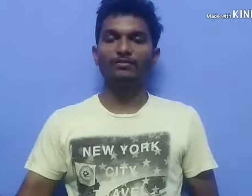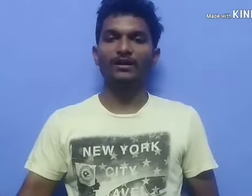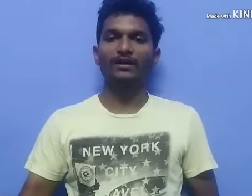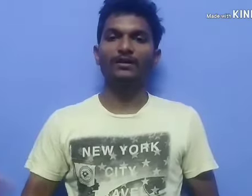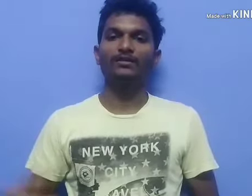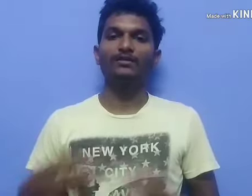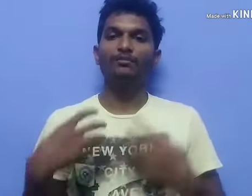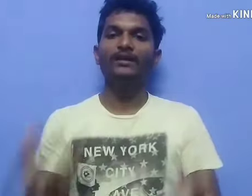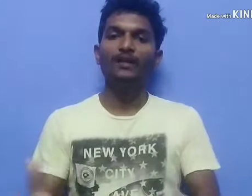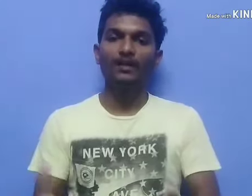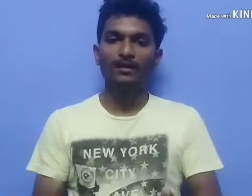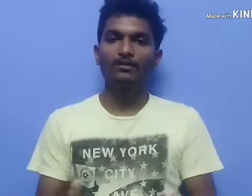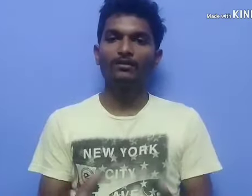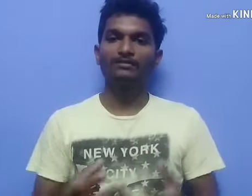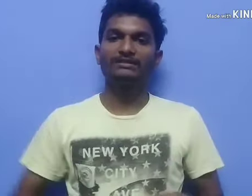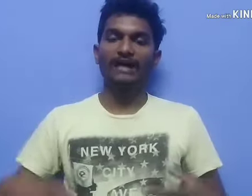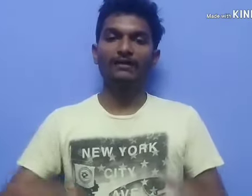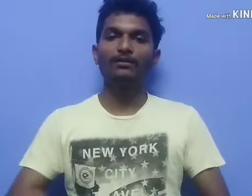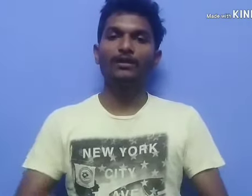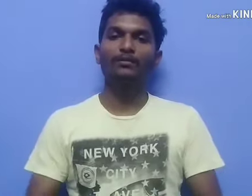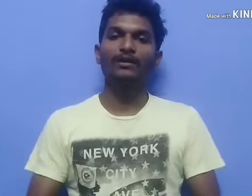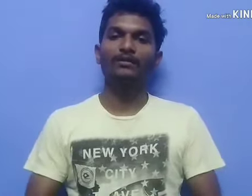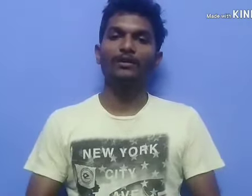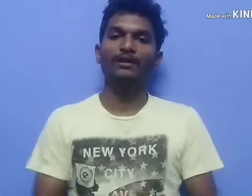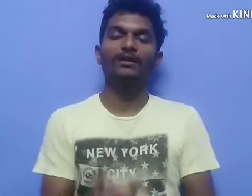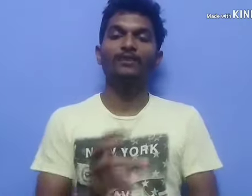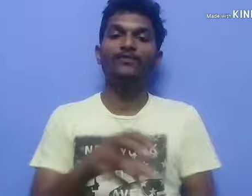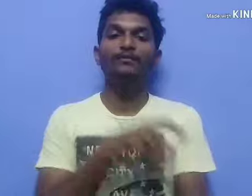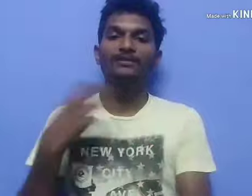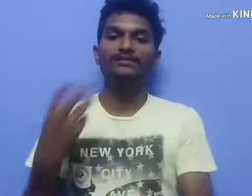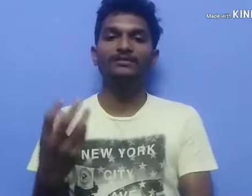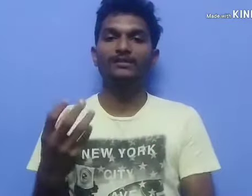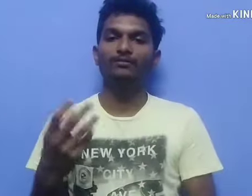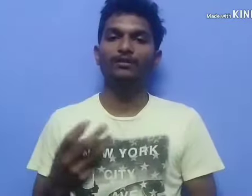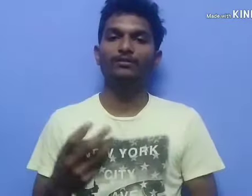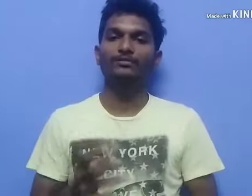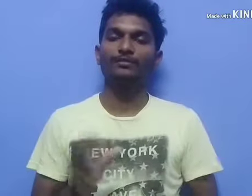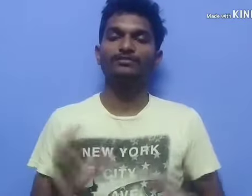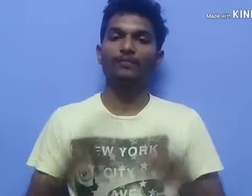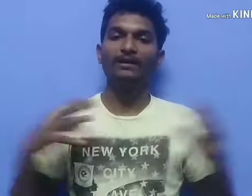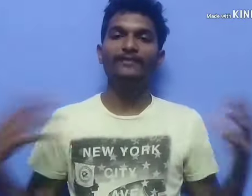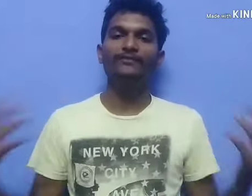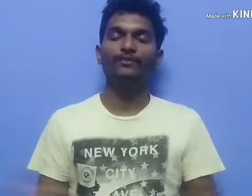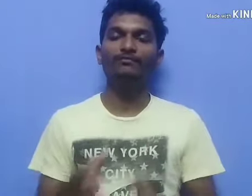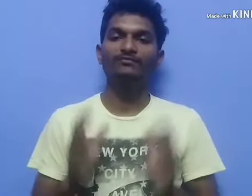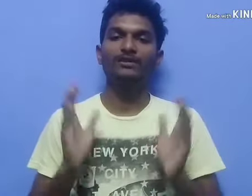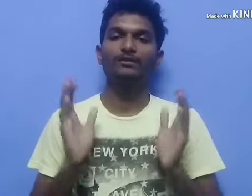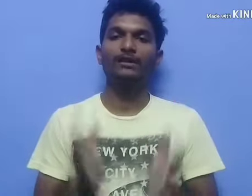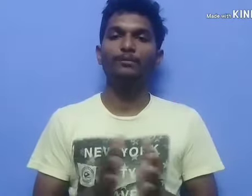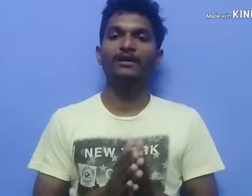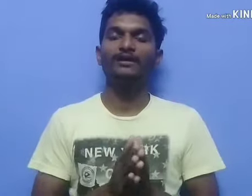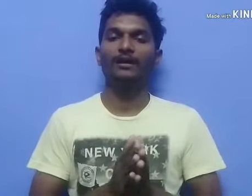வச்சுருப்பாங்க. அடுத்து வந்து மீடியாவில் ஏதாவது சேனலும் ரன் பண்ணிட்டு இருப்பாங்க, இல்லைனா ஃபிலிம் இண்டஸ்ட்ரீஸ் அந்த மாதிரி ஏதோ வச்சுருப்பாங்க. ஸோ மல்டிபிள் ஃப்ரெண்ட்ஸில் வந்து ரன் பண்ணிக்கிட்டு இருக்காங்க